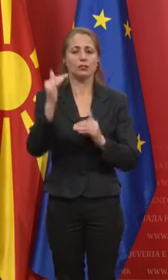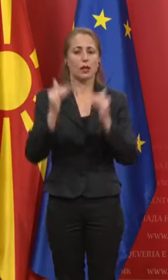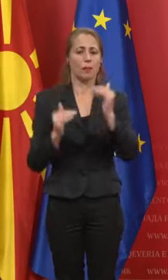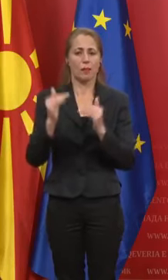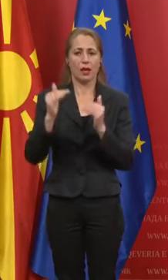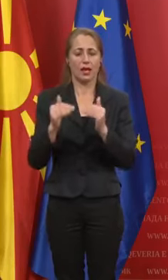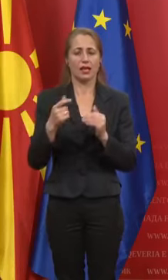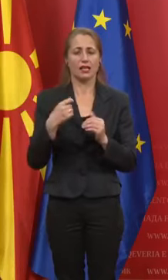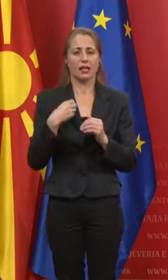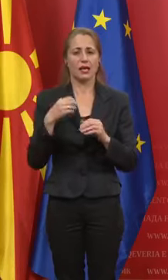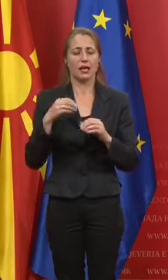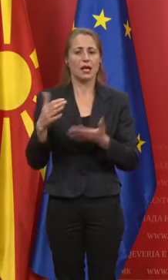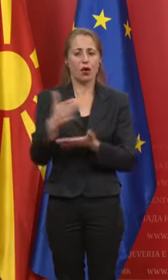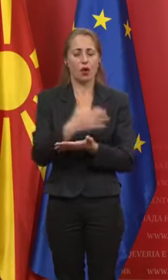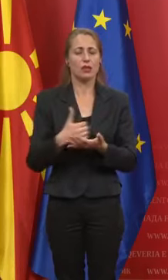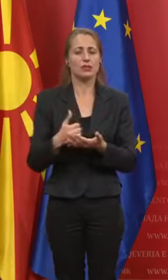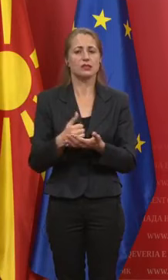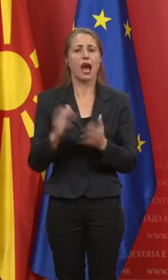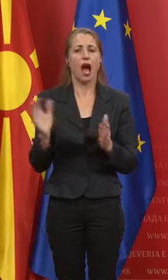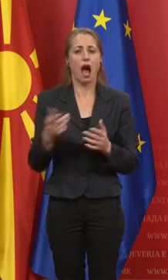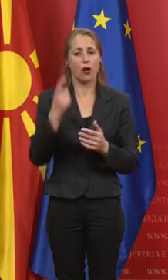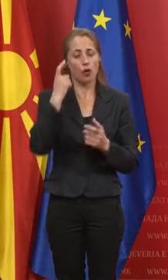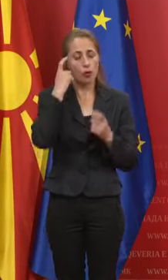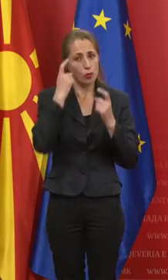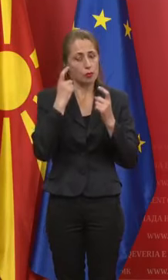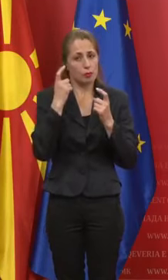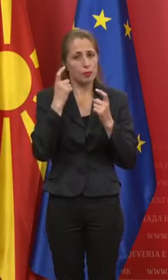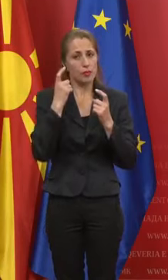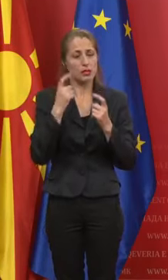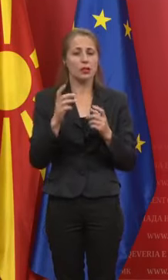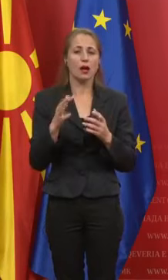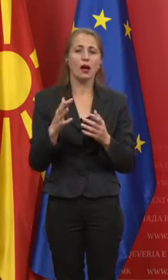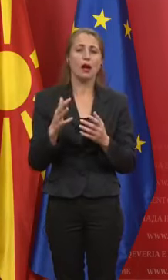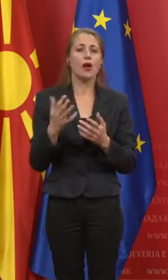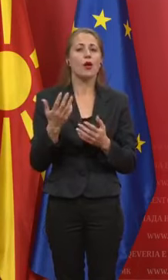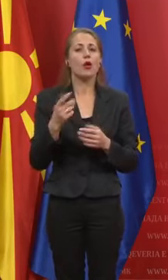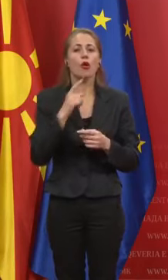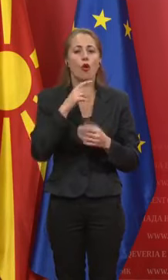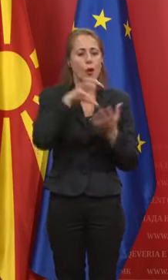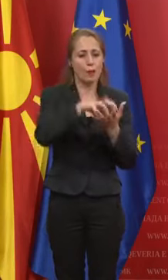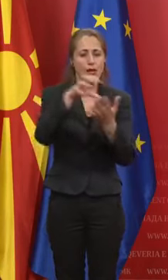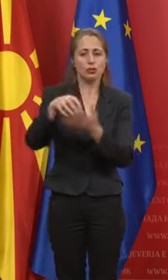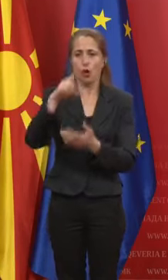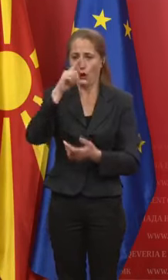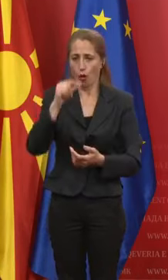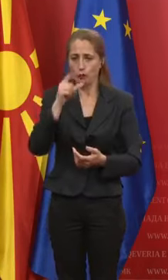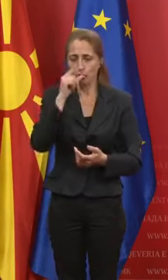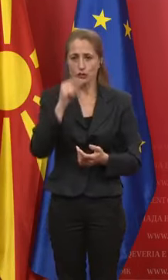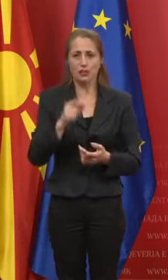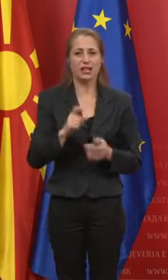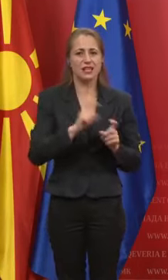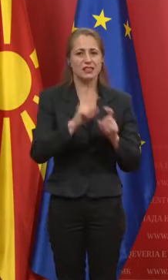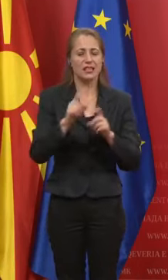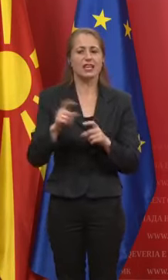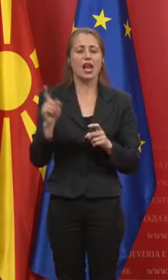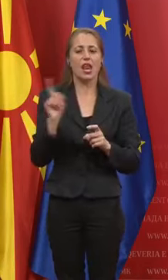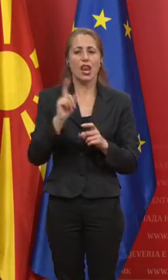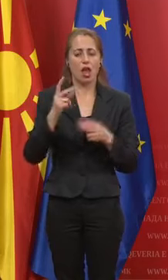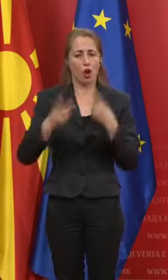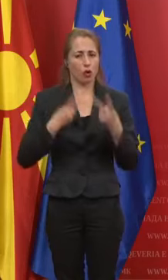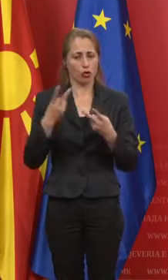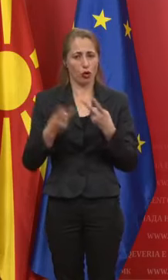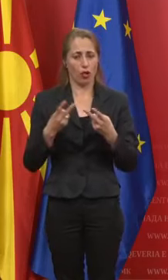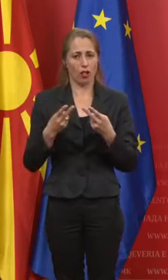што би ги имплементирале ако се оцени дека во било кој регион или општина трансмисијата е неконтролирана, односно треба